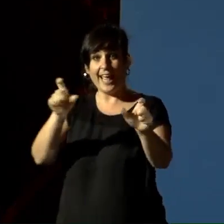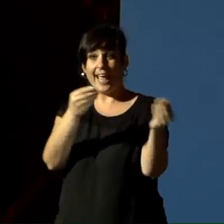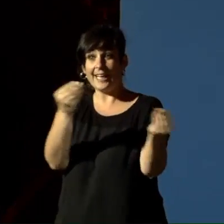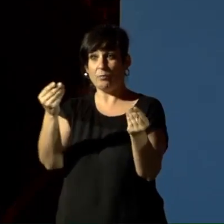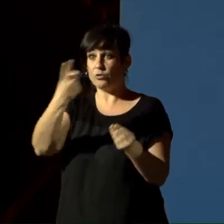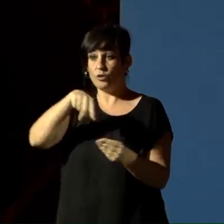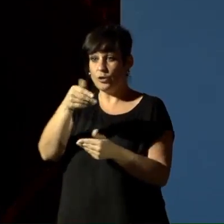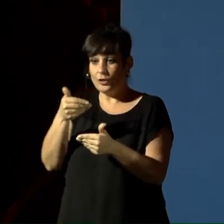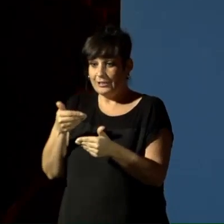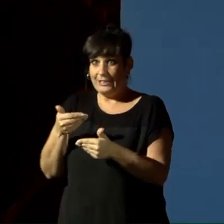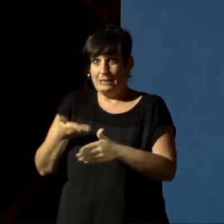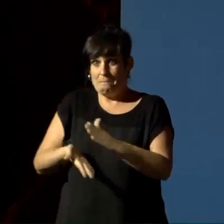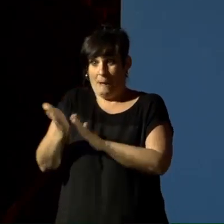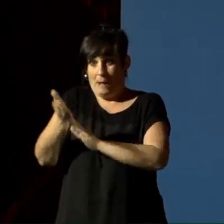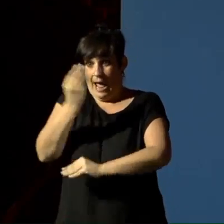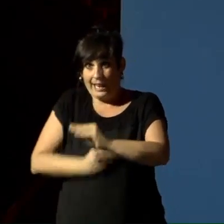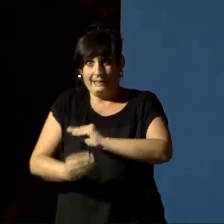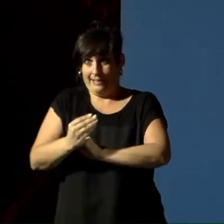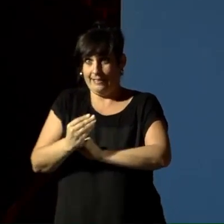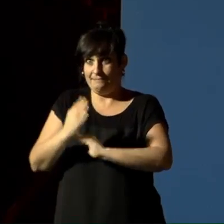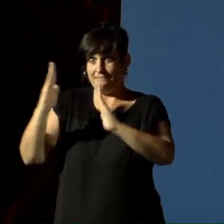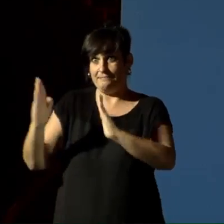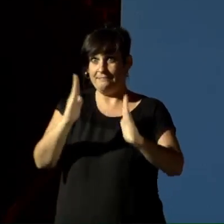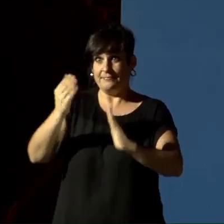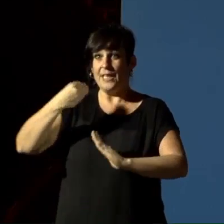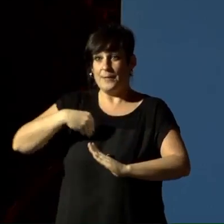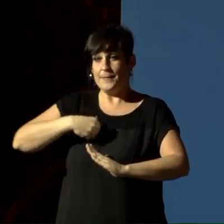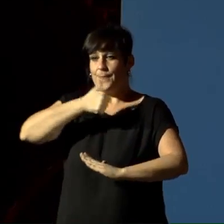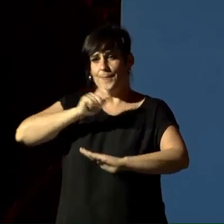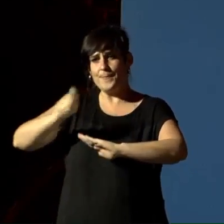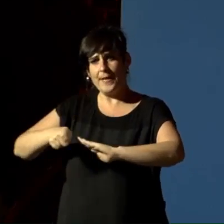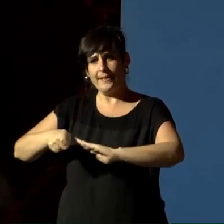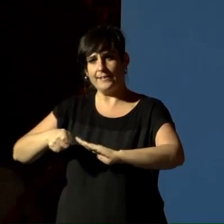a nacer por aquela. Xosé Manuel publicou un